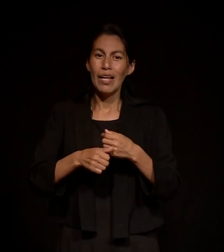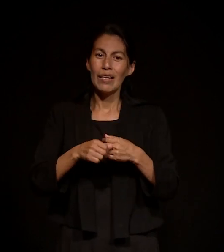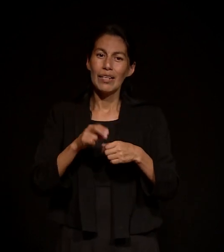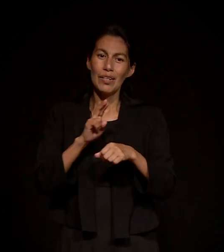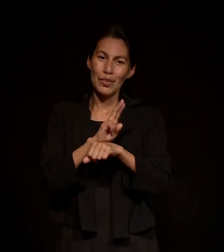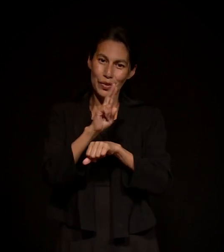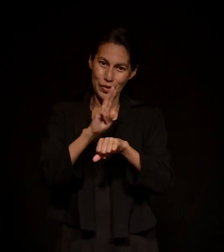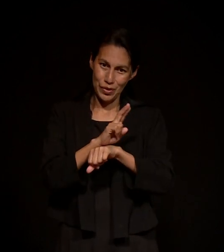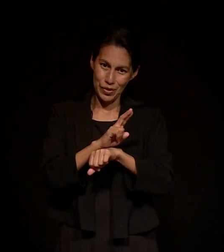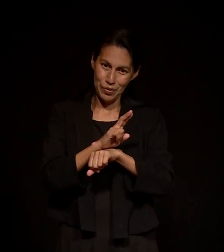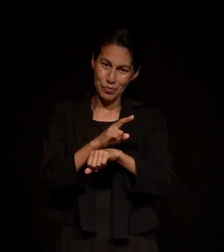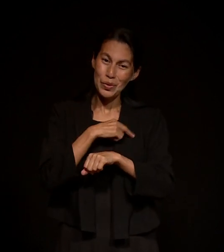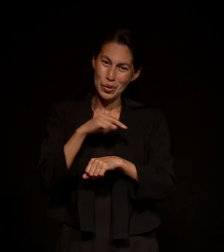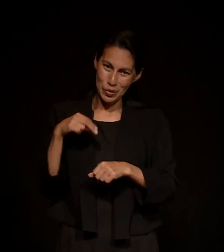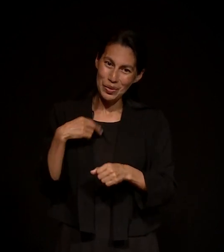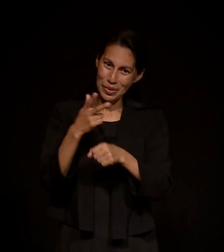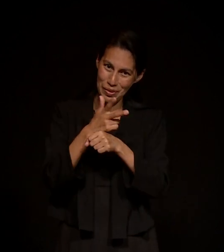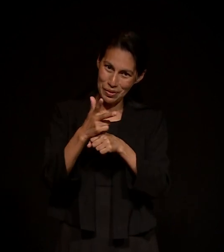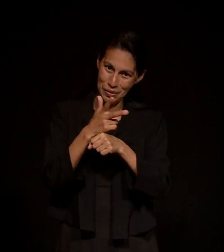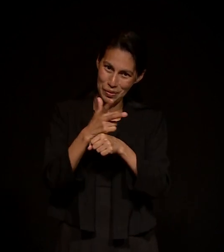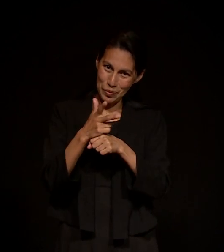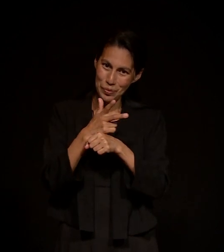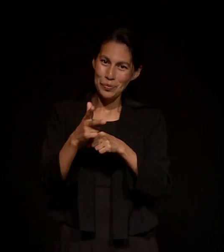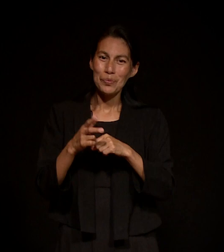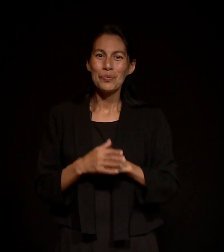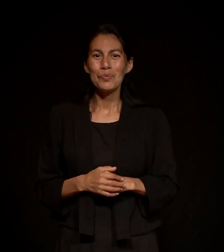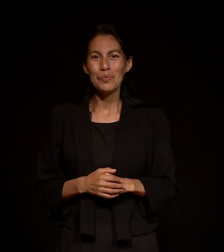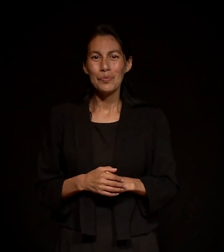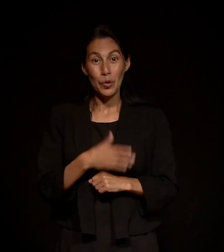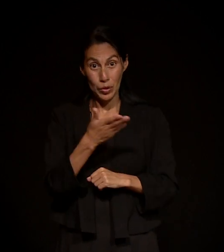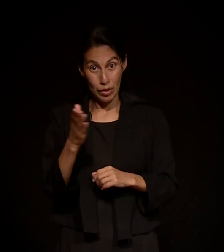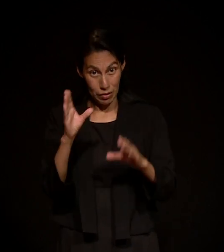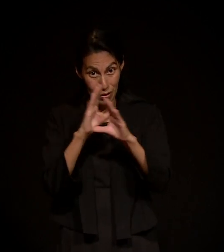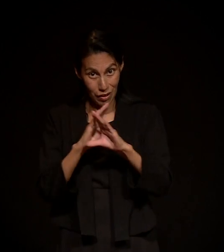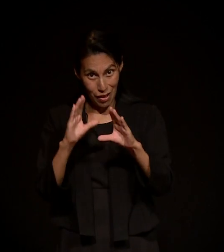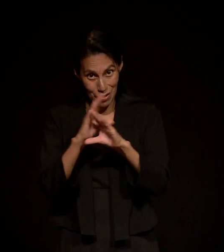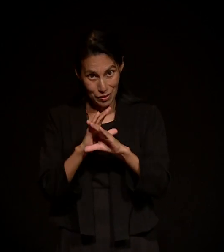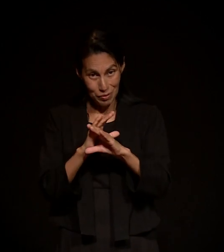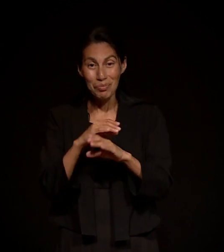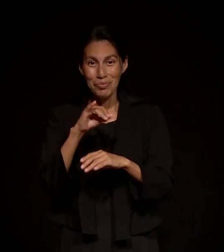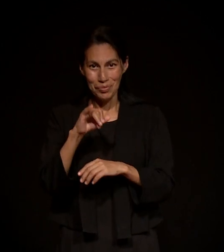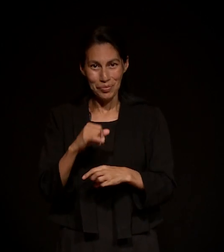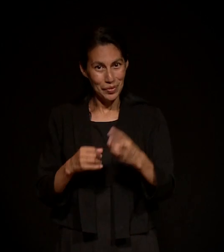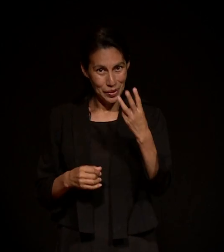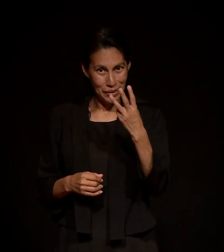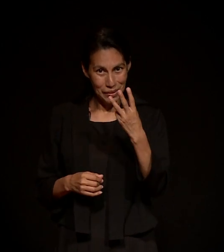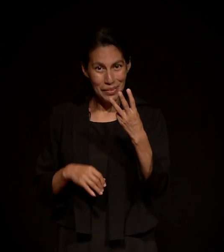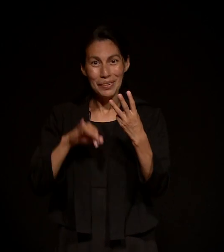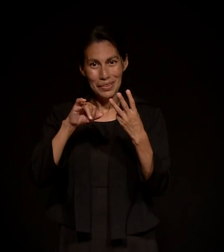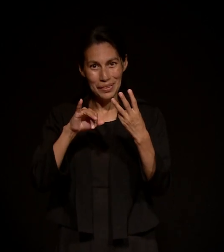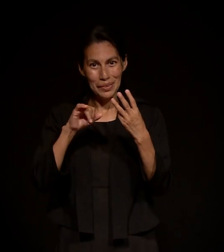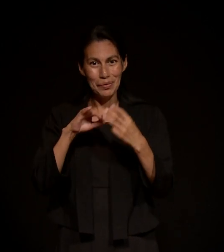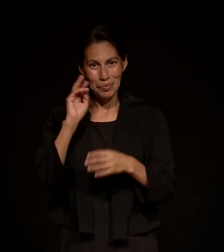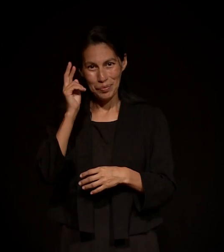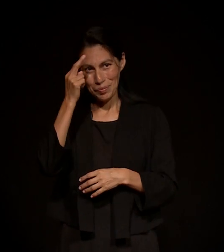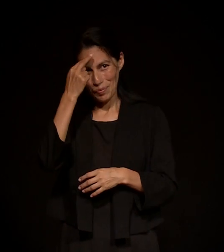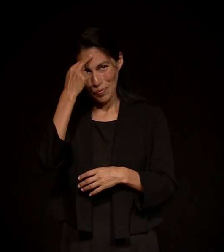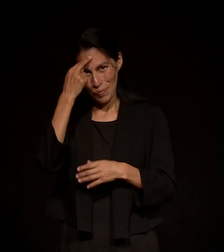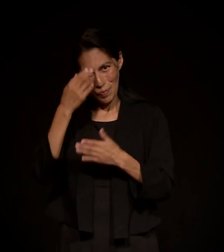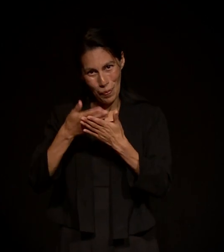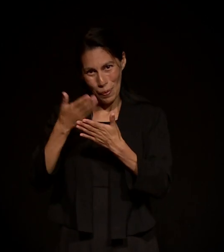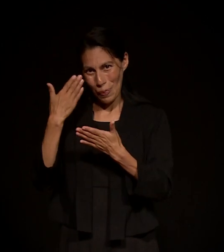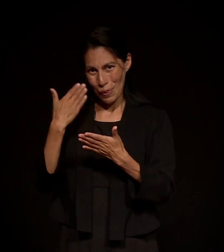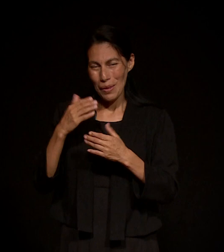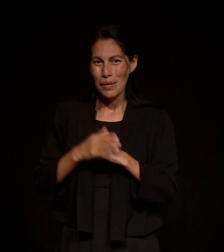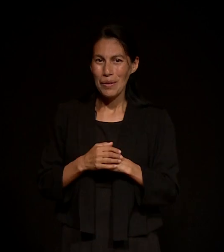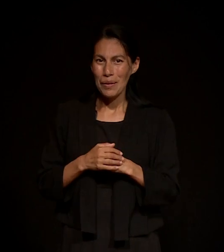del Norte. ¿Del Norte? Maravilloso. ¿Y ustedes cantaron allí? Sí. ¿Los tres? Me acuerdo que